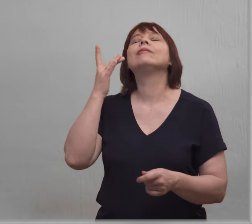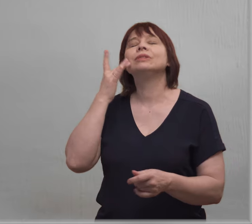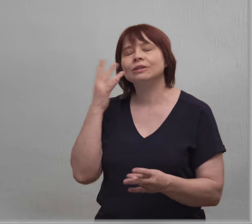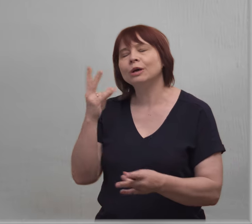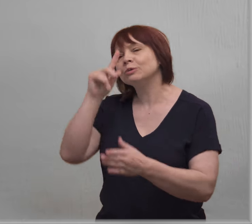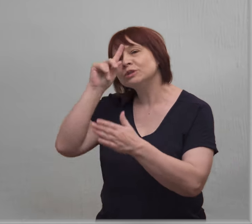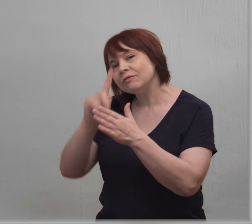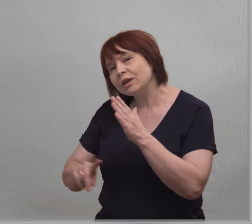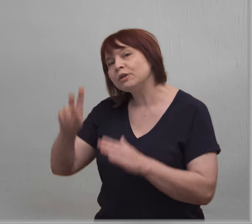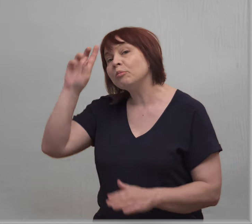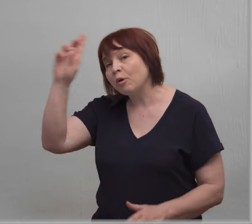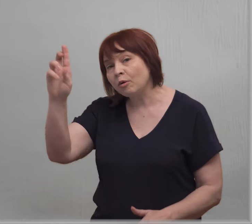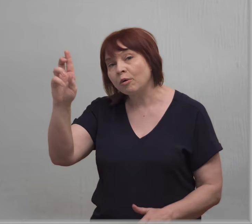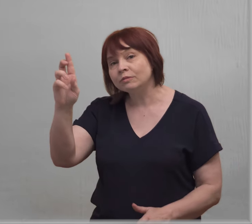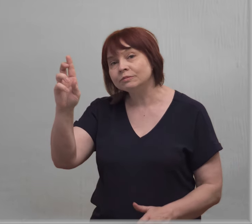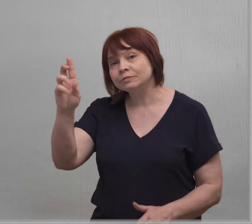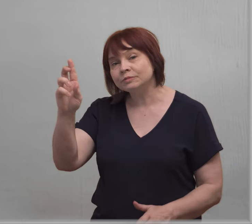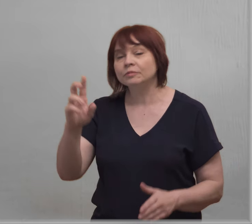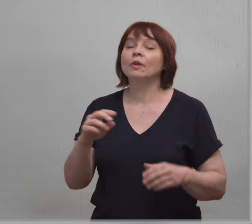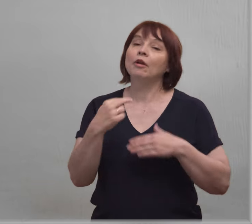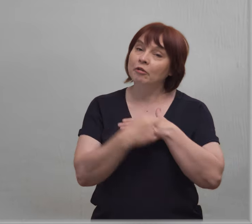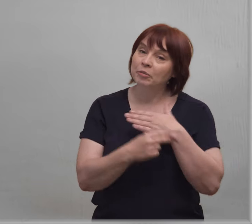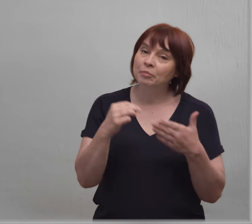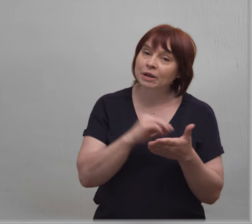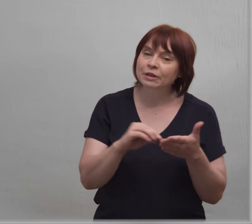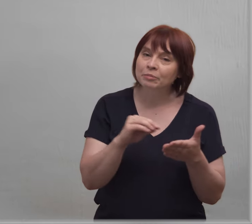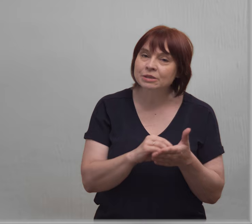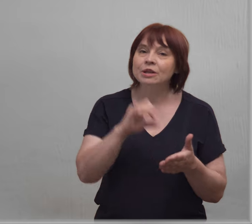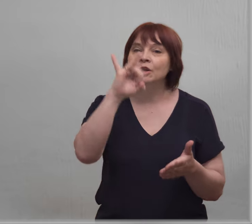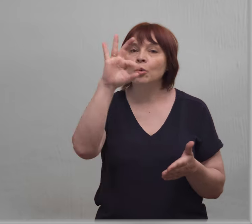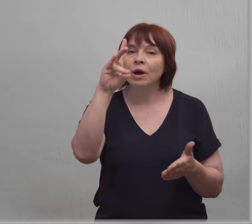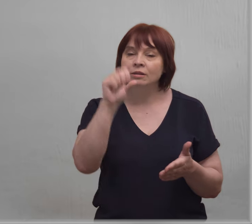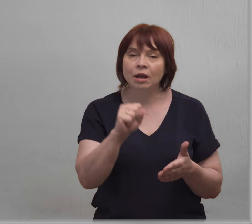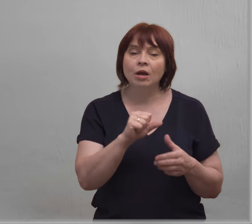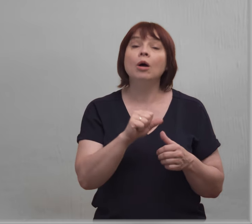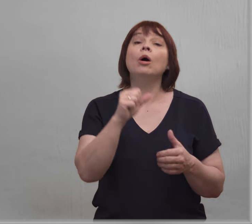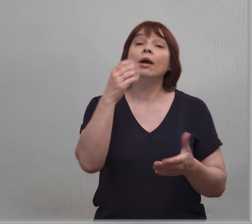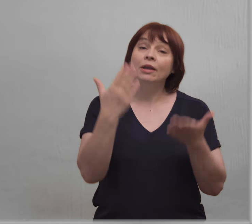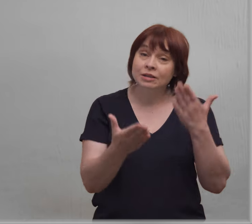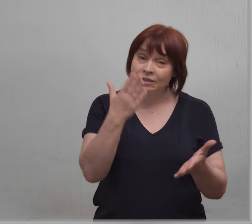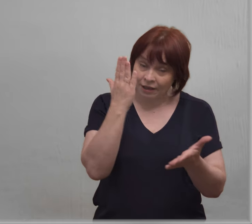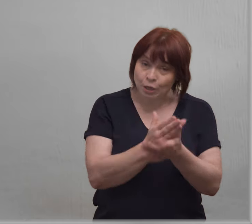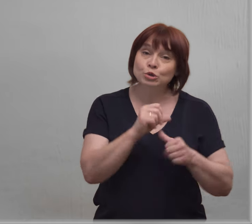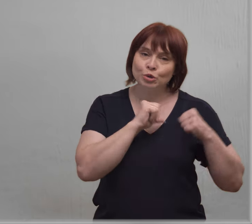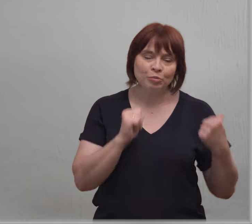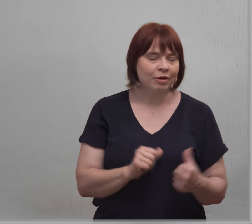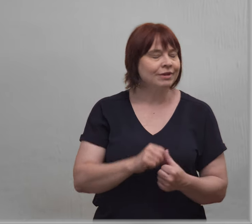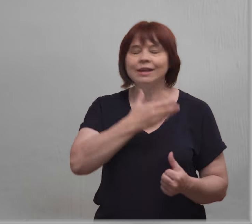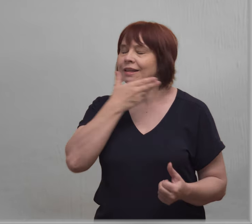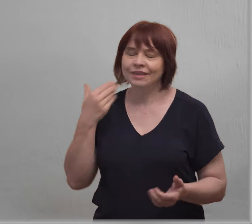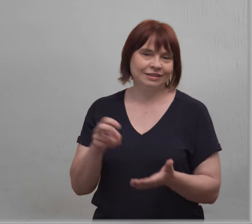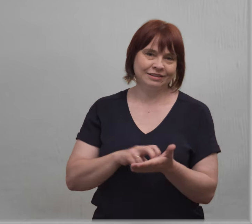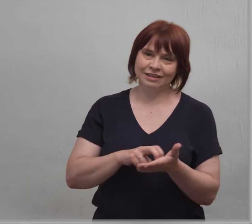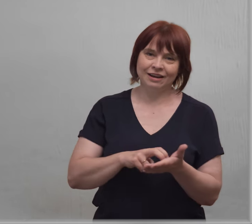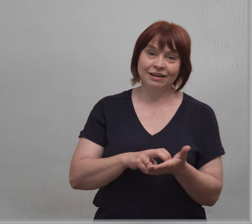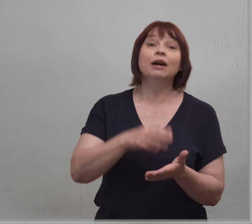В послании Иоанна так и написано, что в любви нет страха, дорогой друг. Если в тебе есть страх, иди к Иисусу, беги к